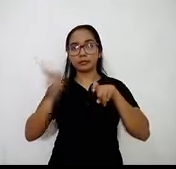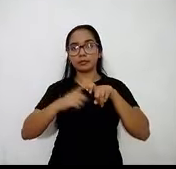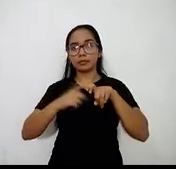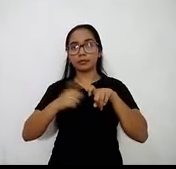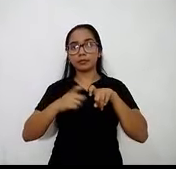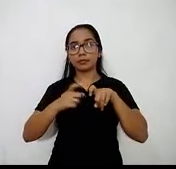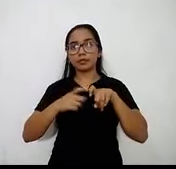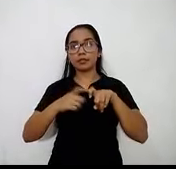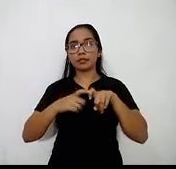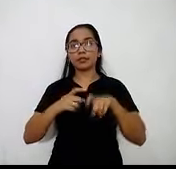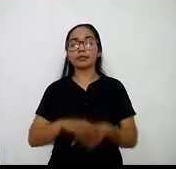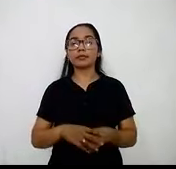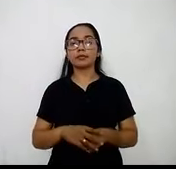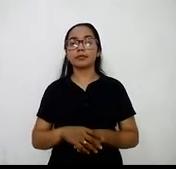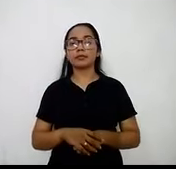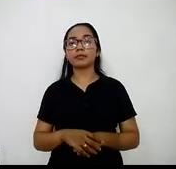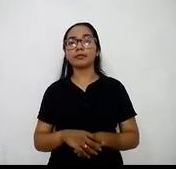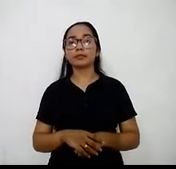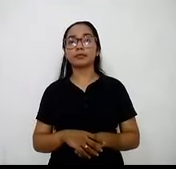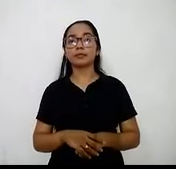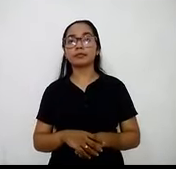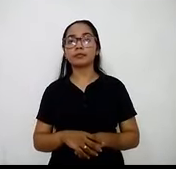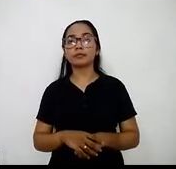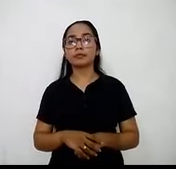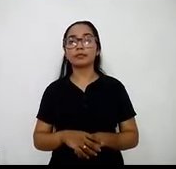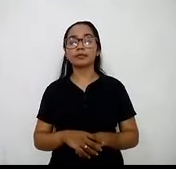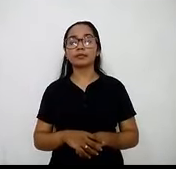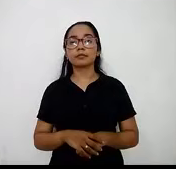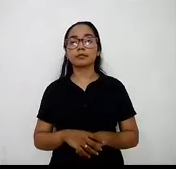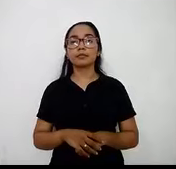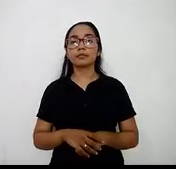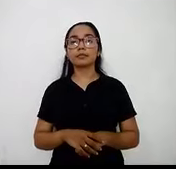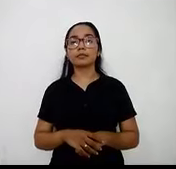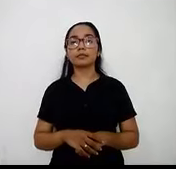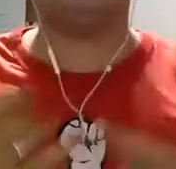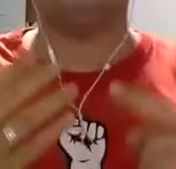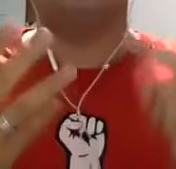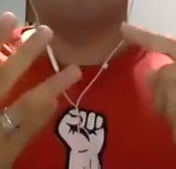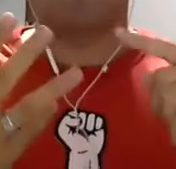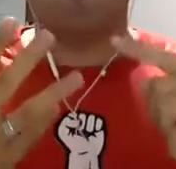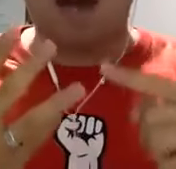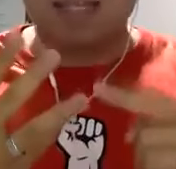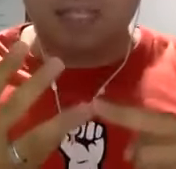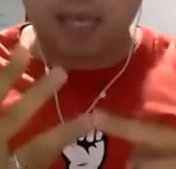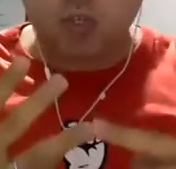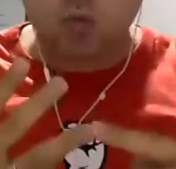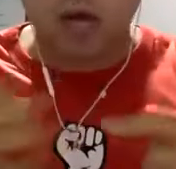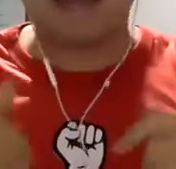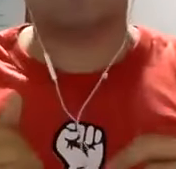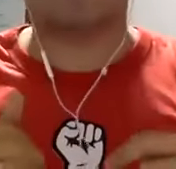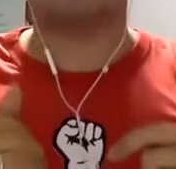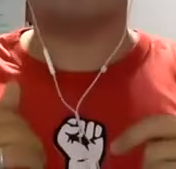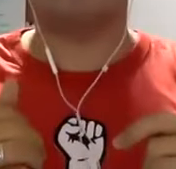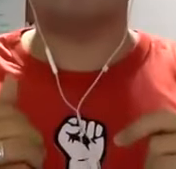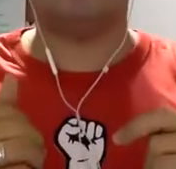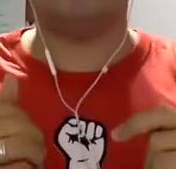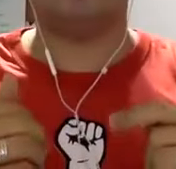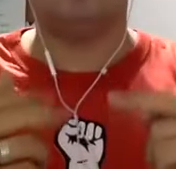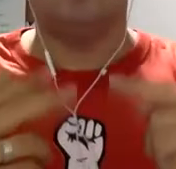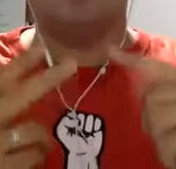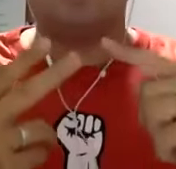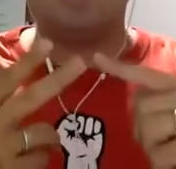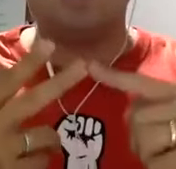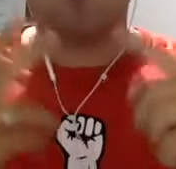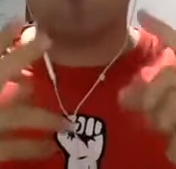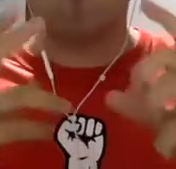assim, de maneira reconhecida, uma remuneração condizente, com acesso à educação